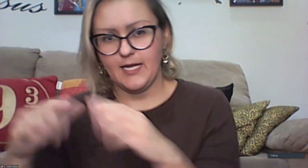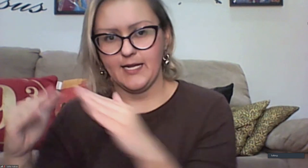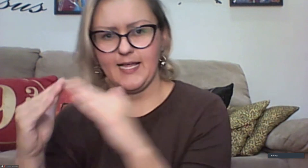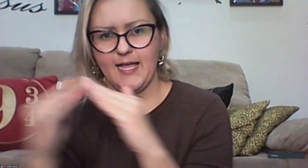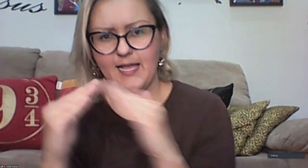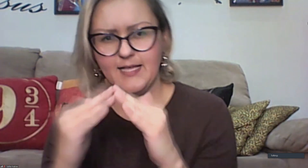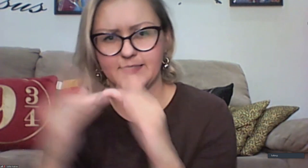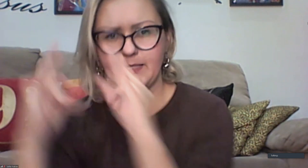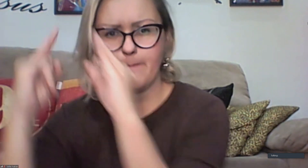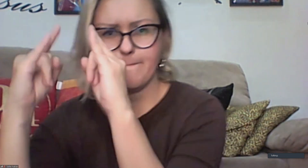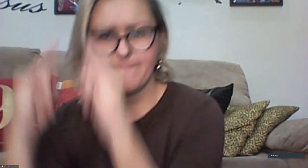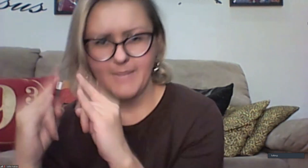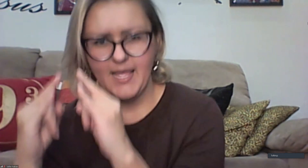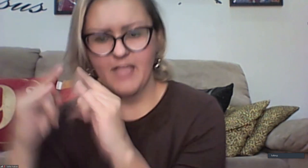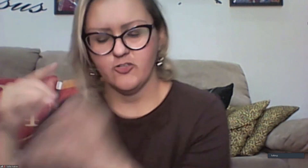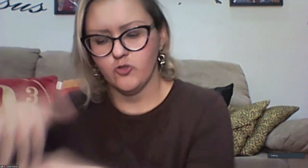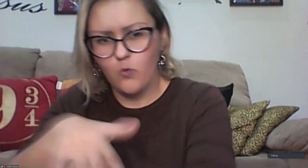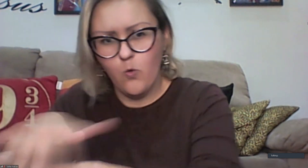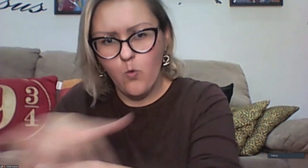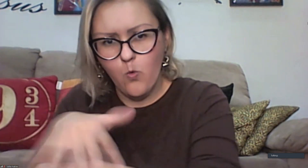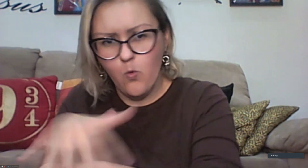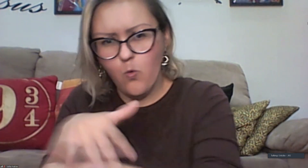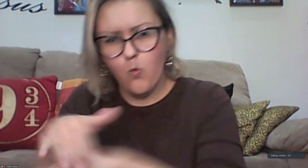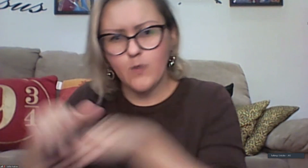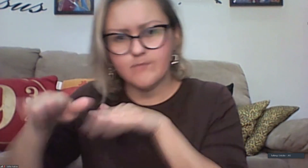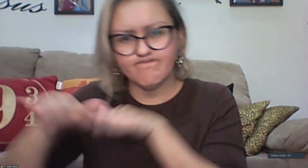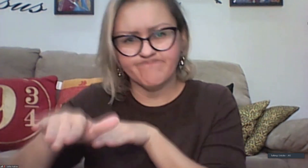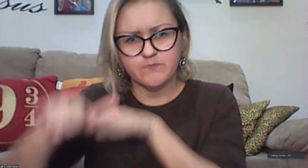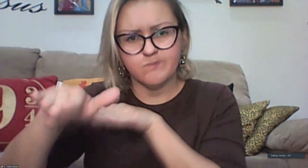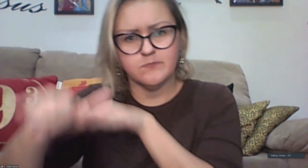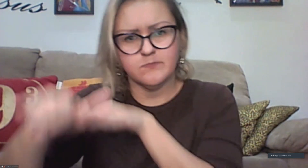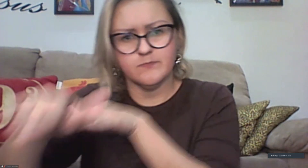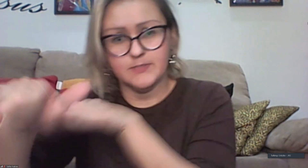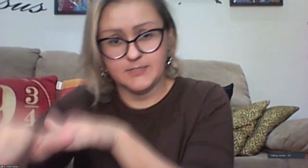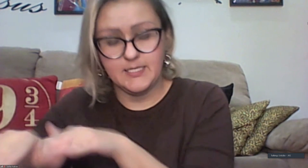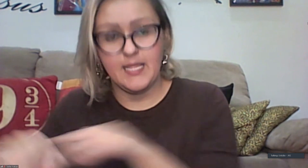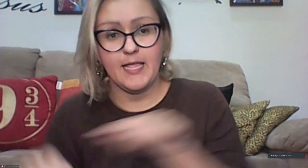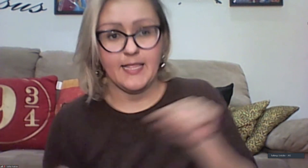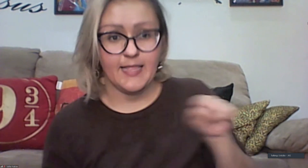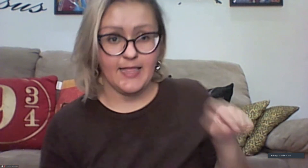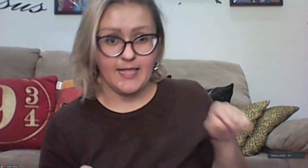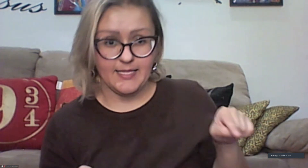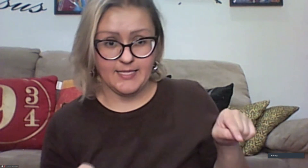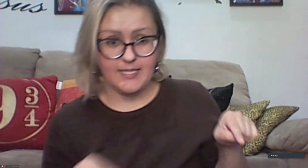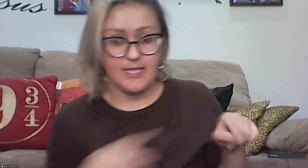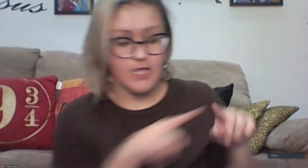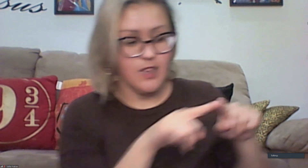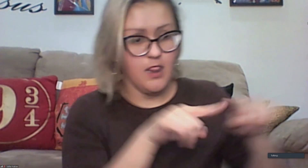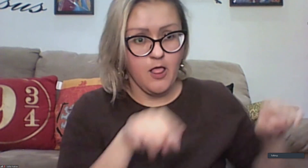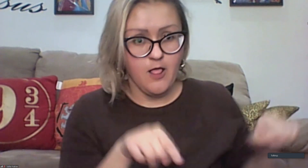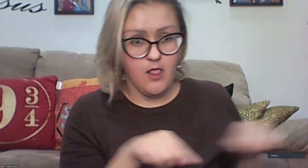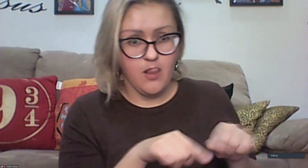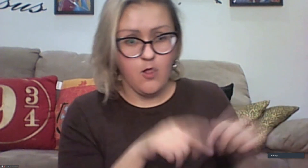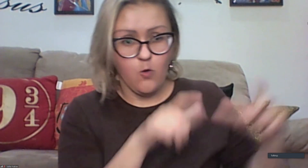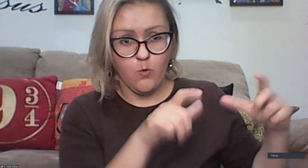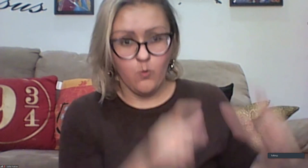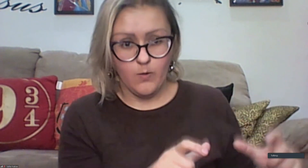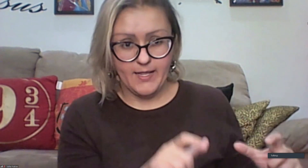essas diferenças de casa, prédio, rua, de construções, de pessoas caminhando, sabe?